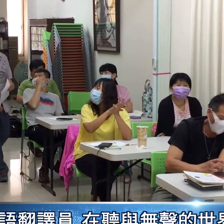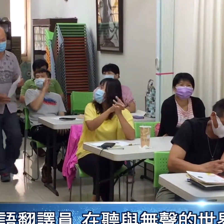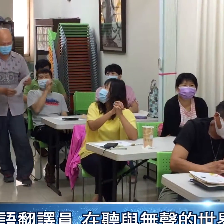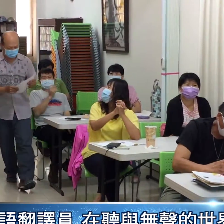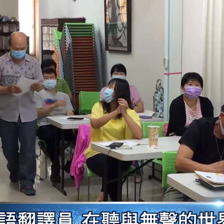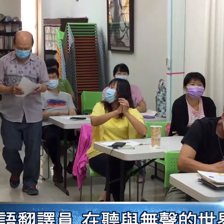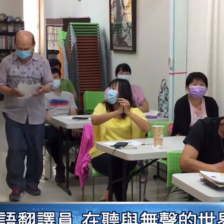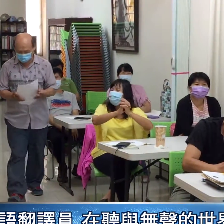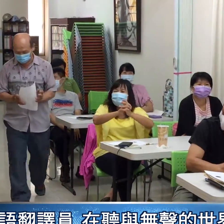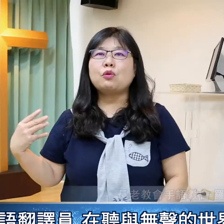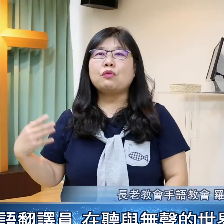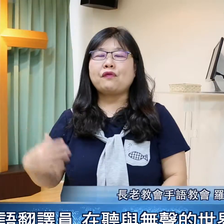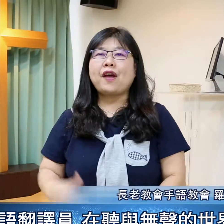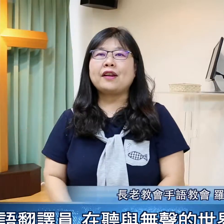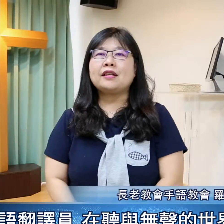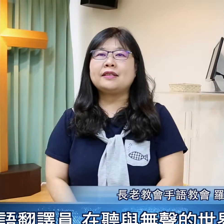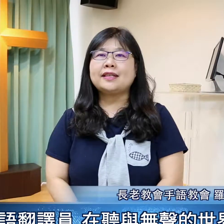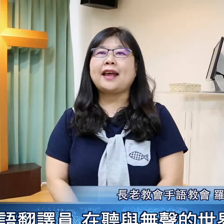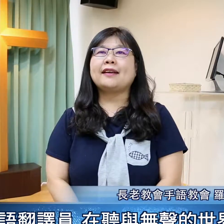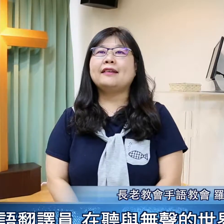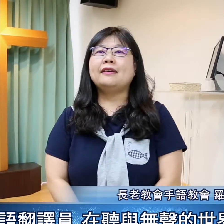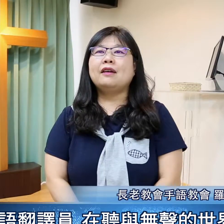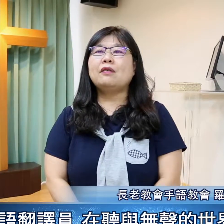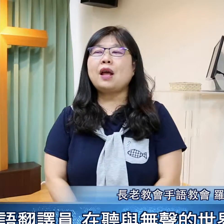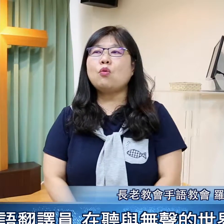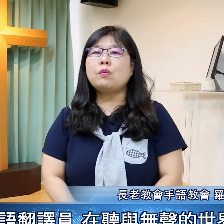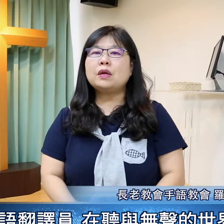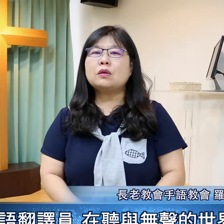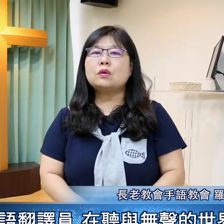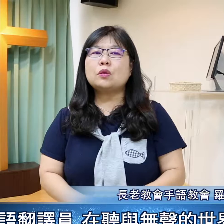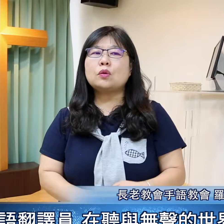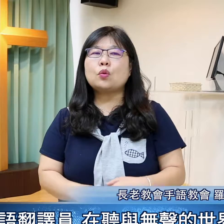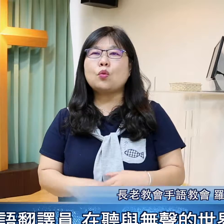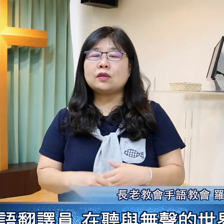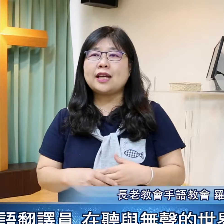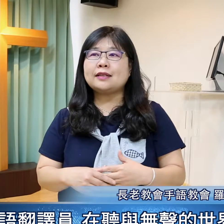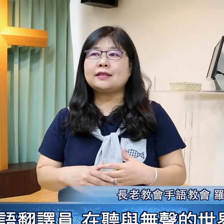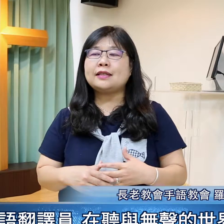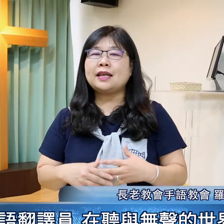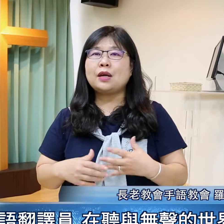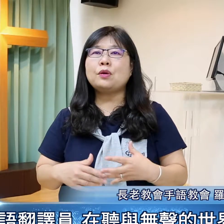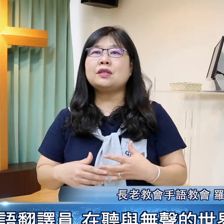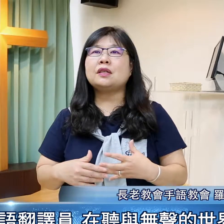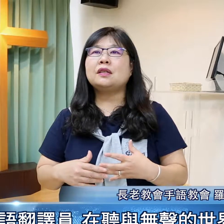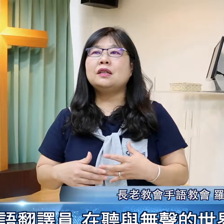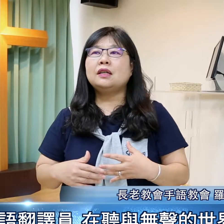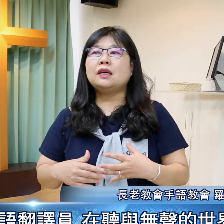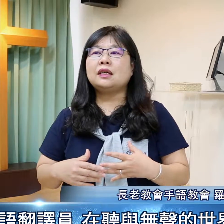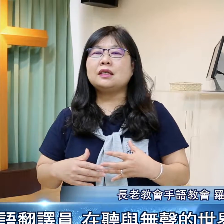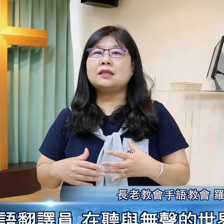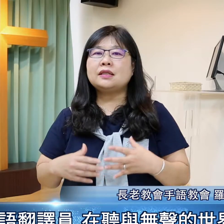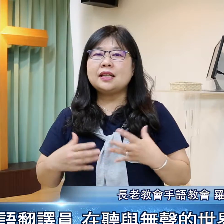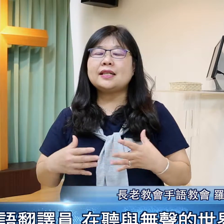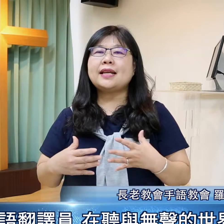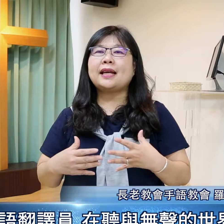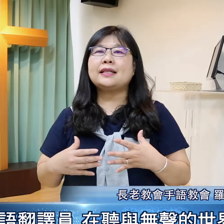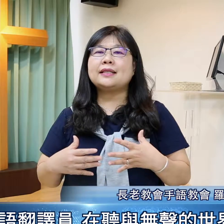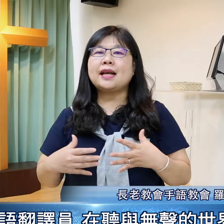家都有手语翻译在，好，那我们国家只是因着现在这样